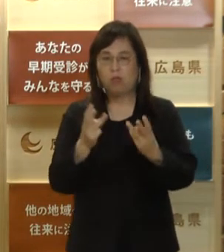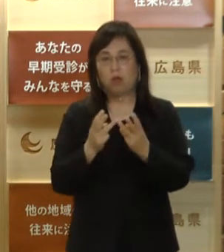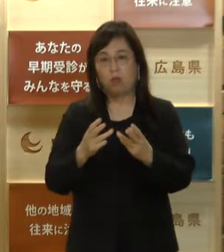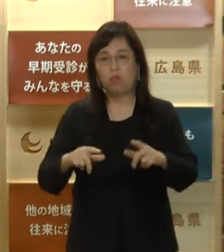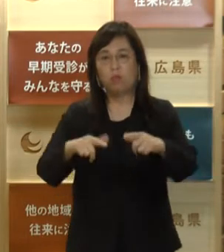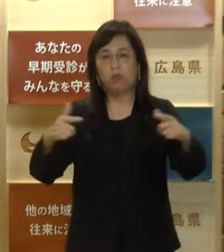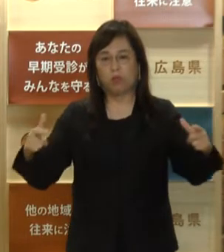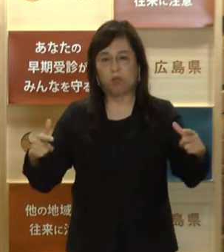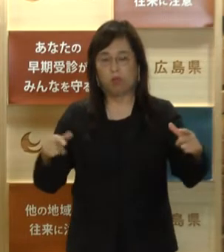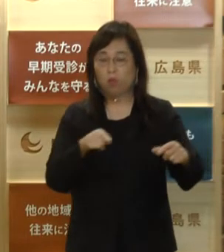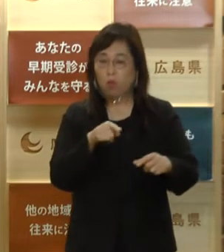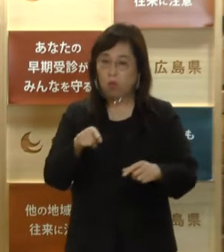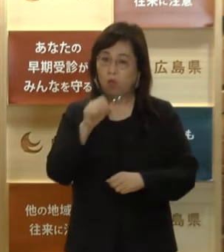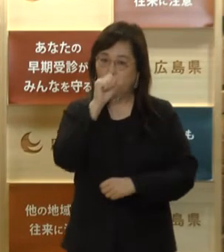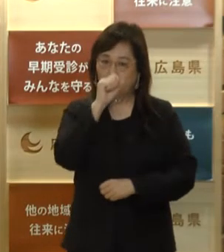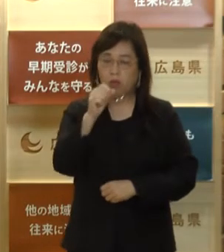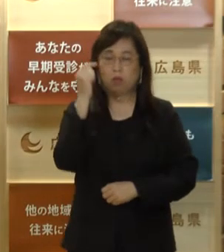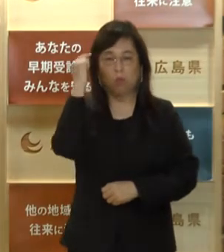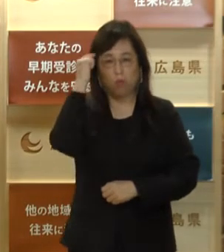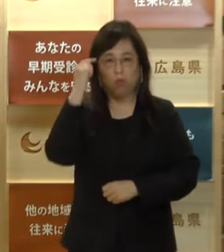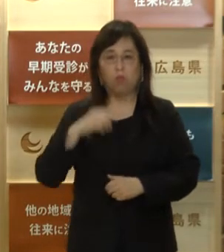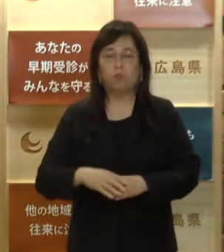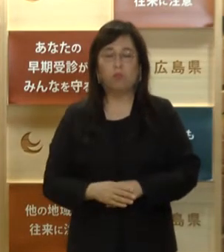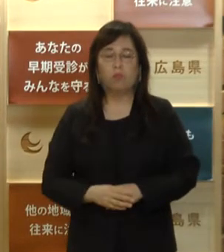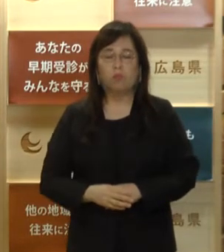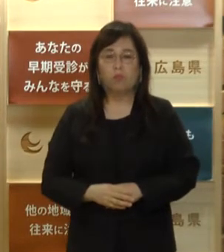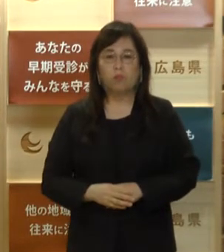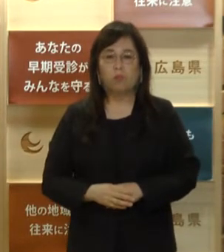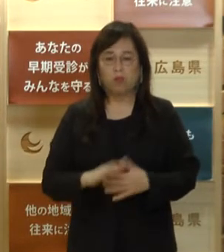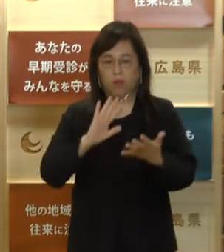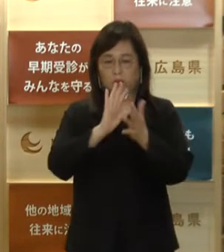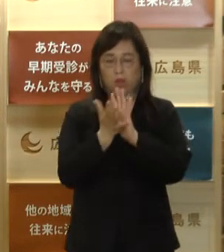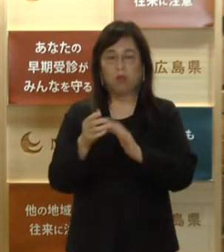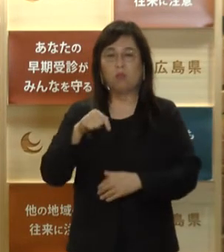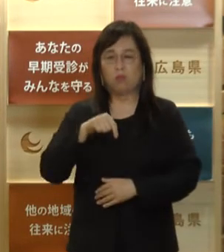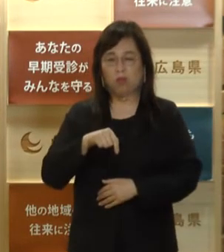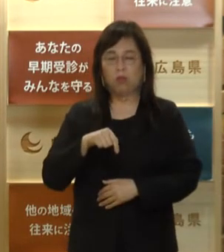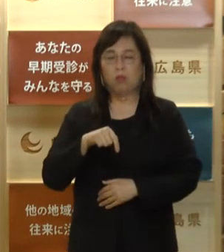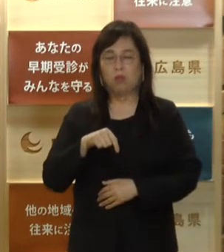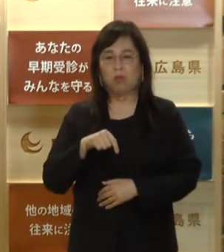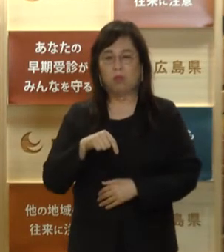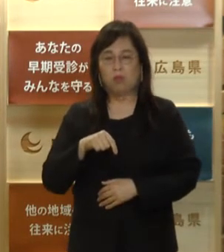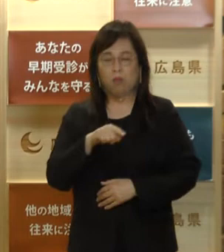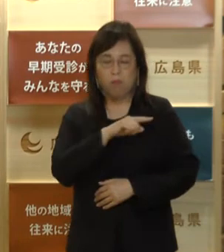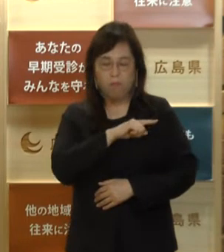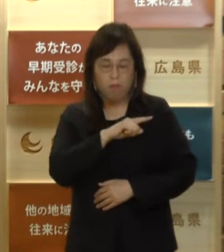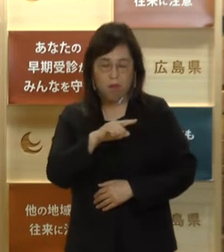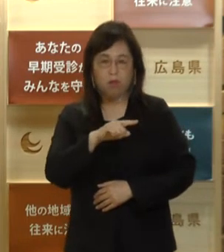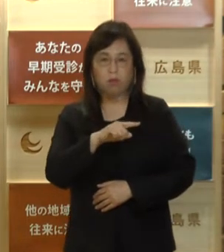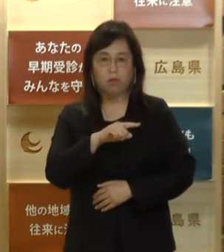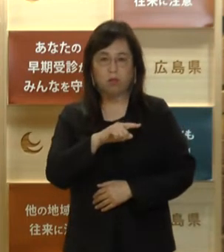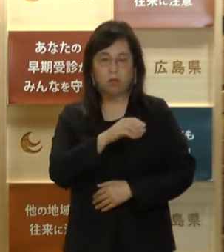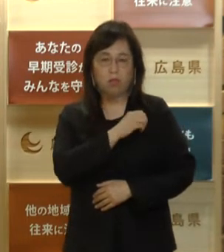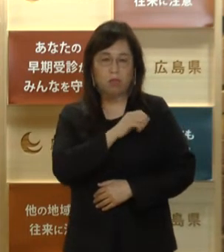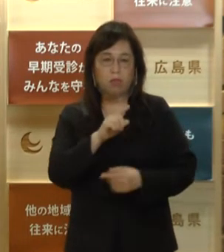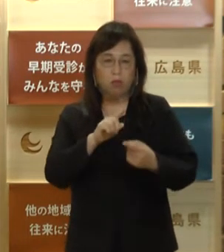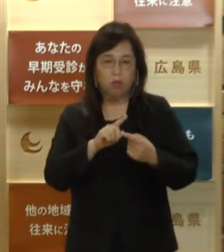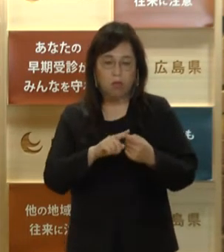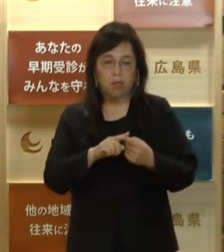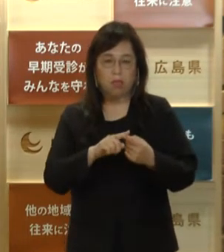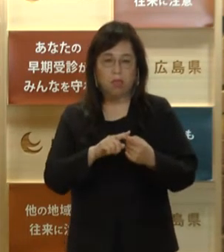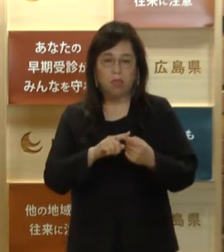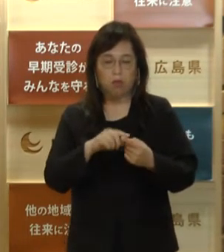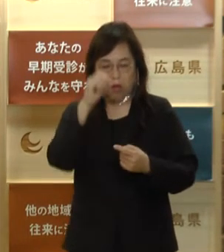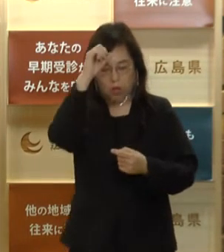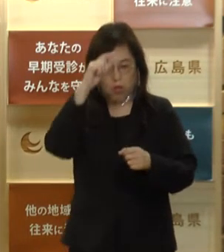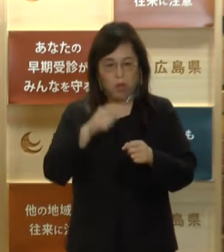いいことだと思っておりまして、で、県としてはですね、まずやはり積極的疫学調査